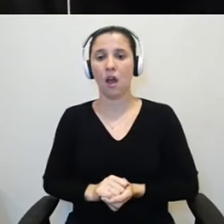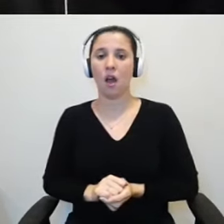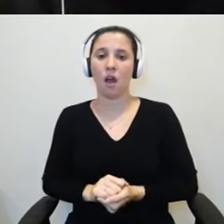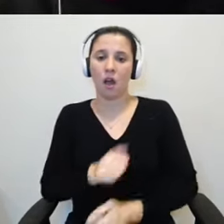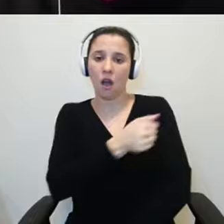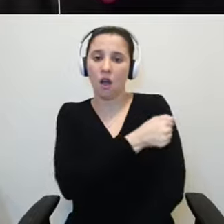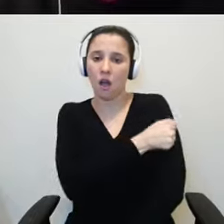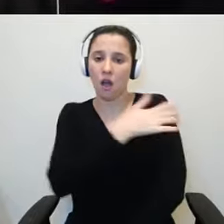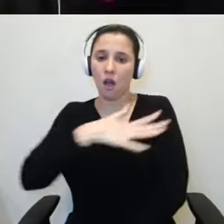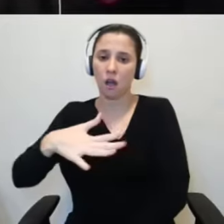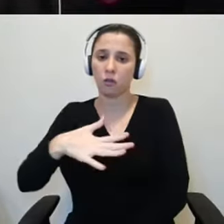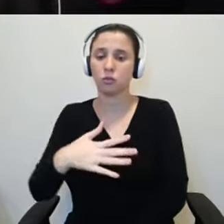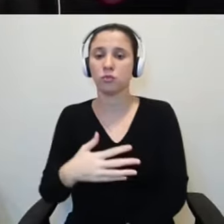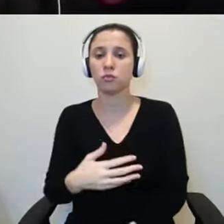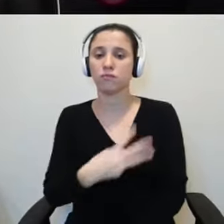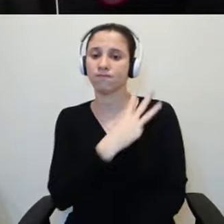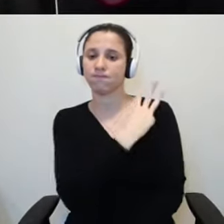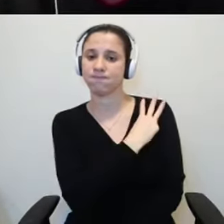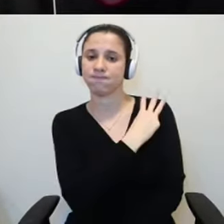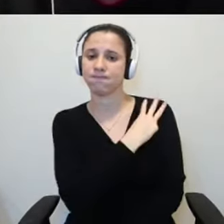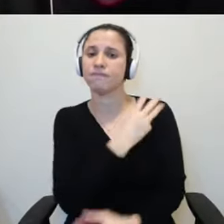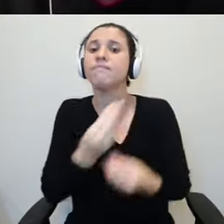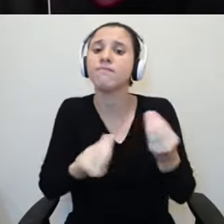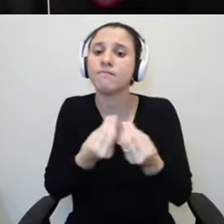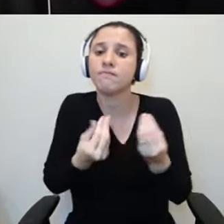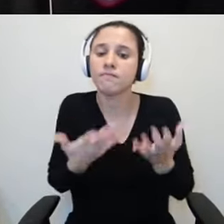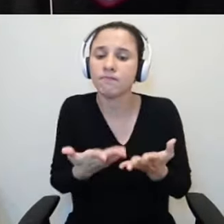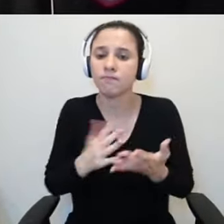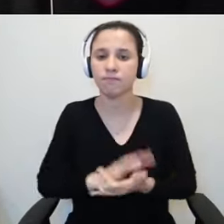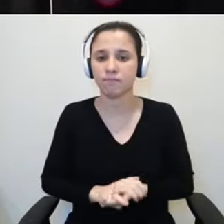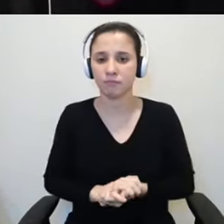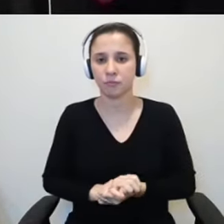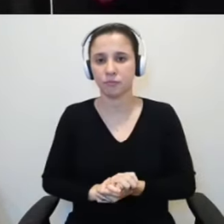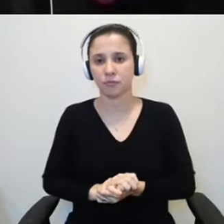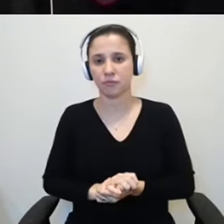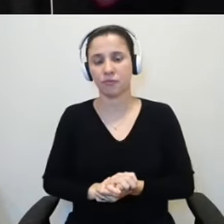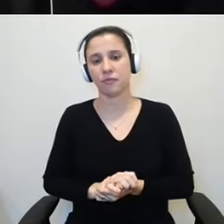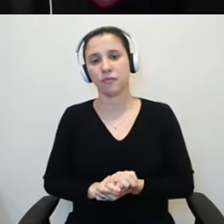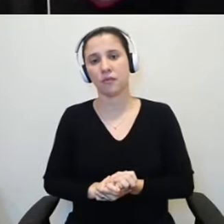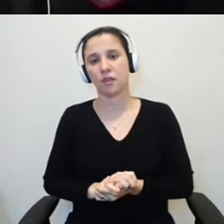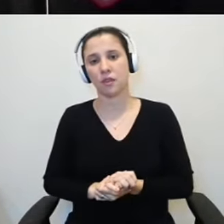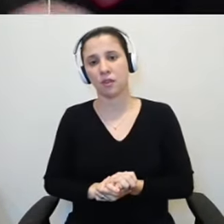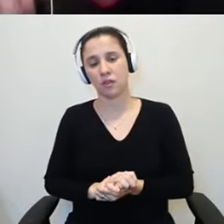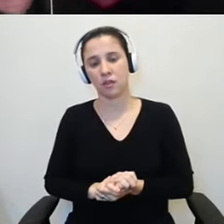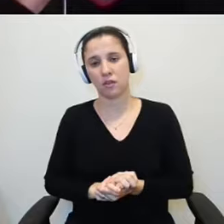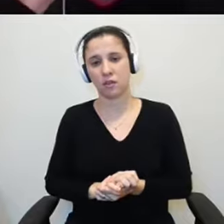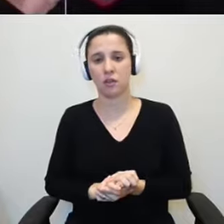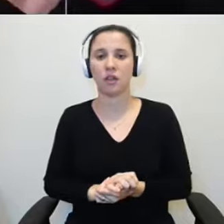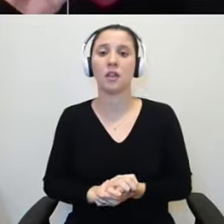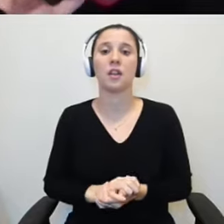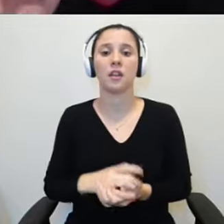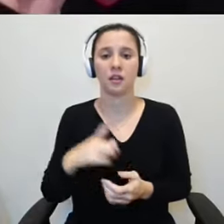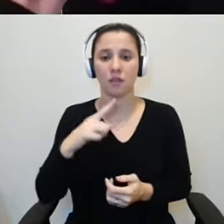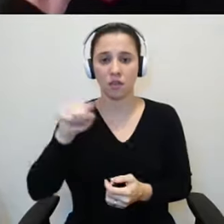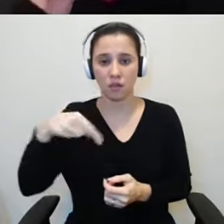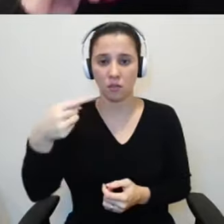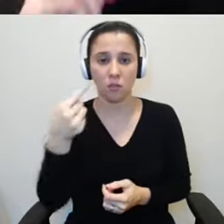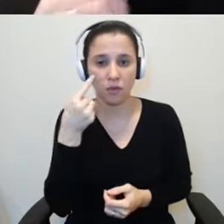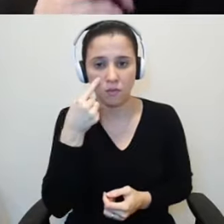ficar? Então, pessoal, nessa portaria, se vocês analisarem ali, a gente vai divulgar isso lá no nosso site, lá naquela